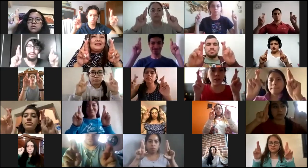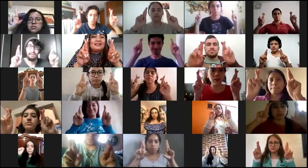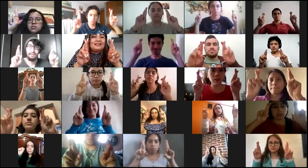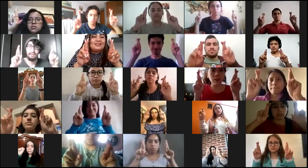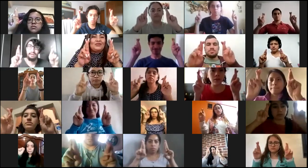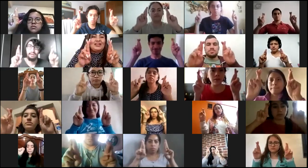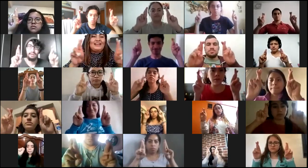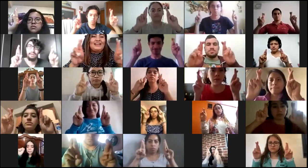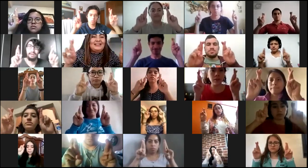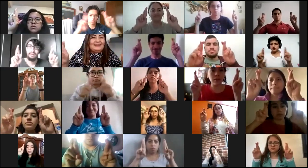Doble R.